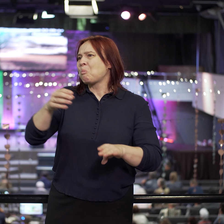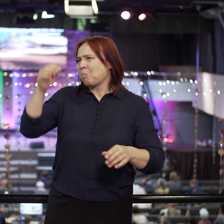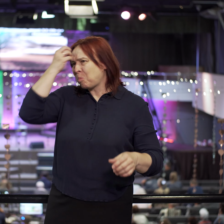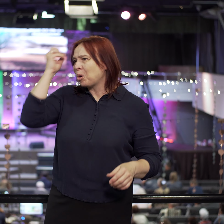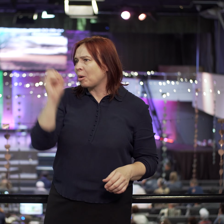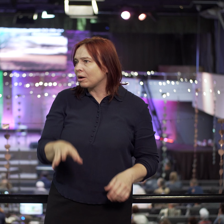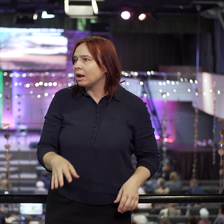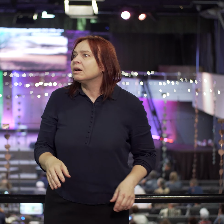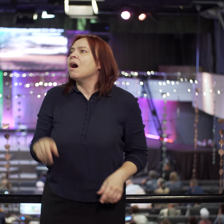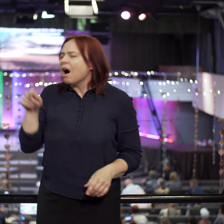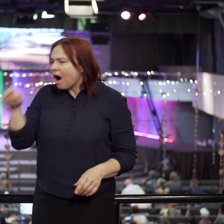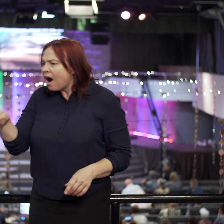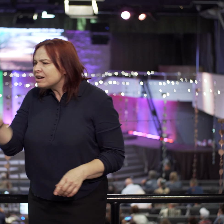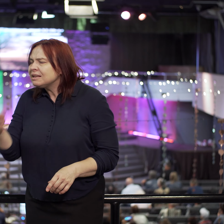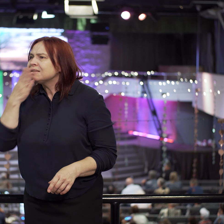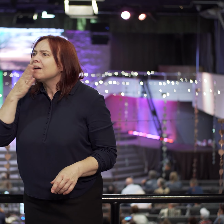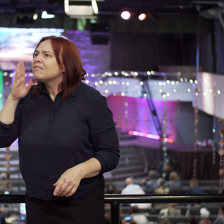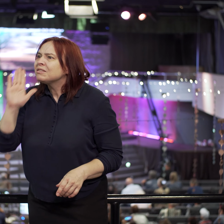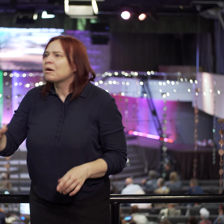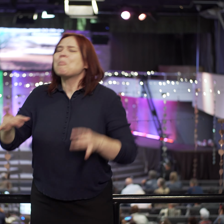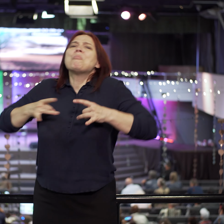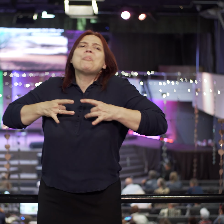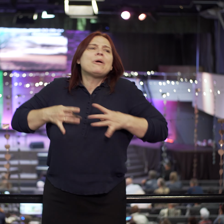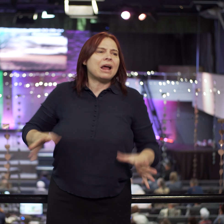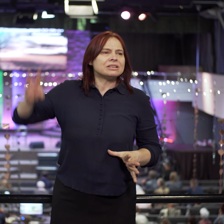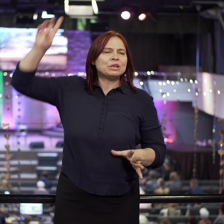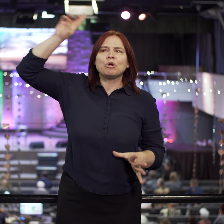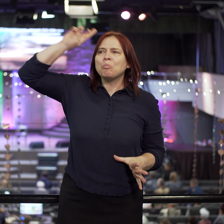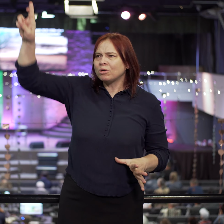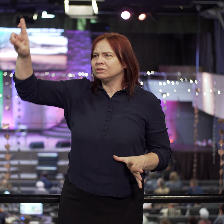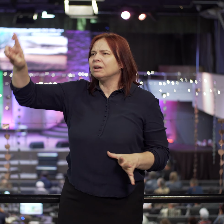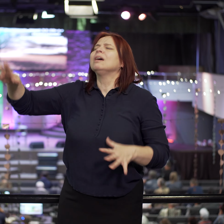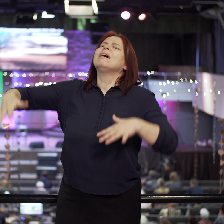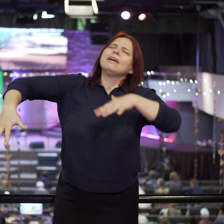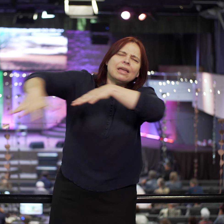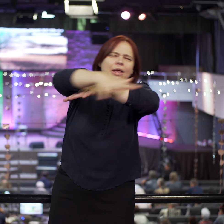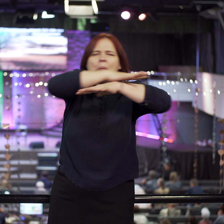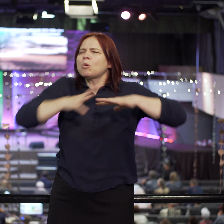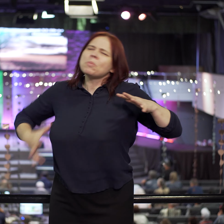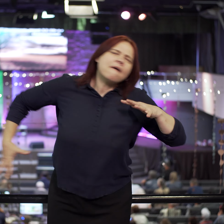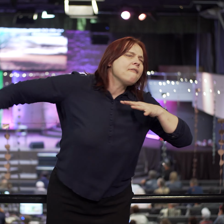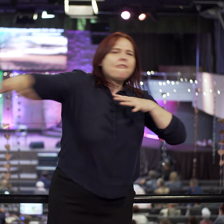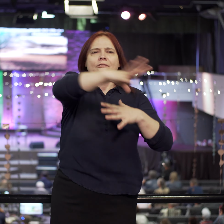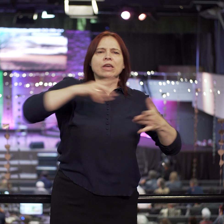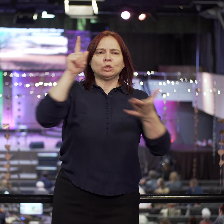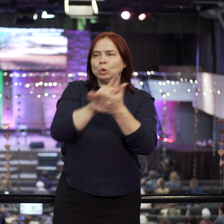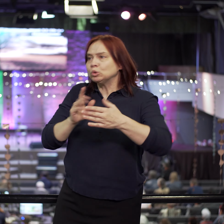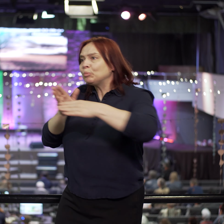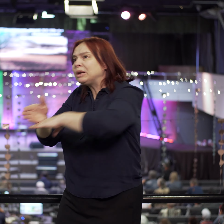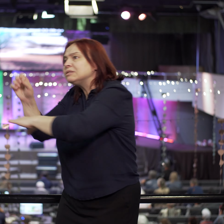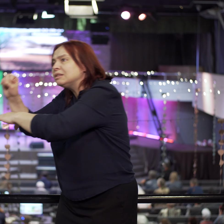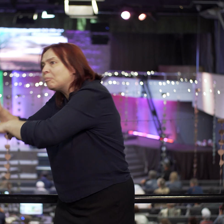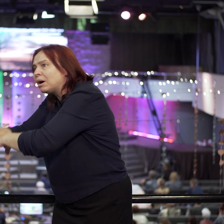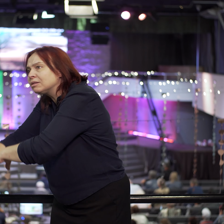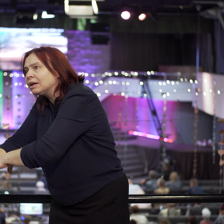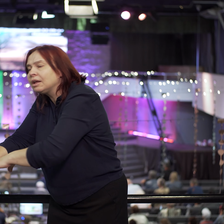сколько, должен был собраться весь Израиль. Я не знаю, сколько это. Может быть, миллион людей пришло. Много